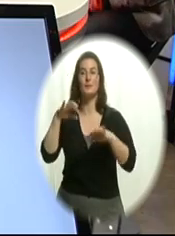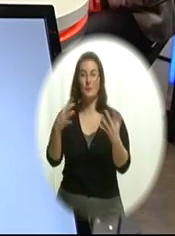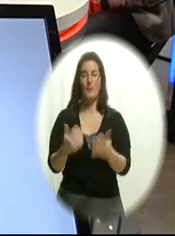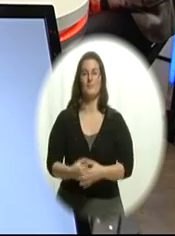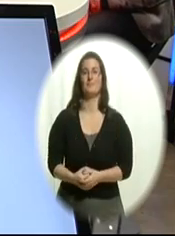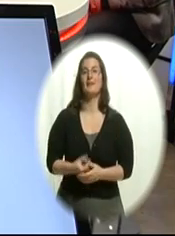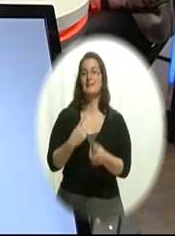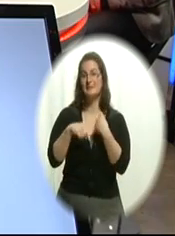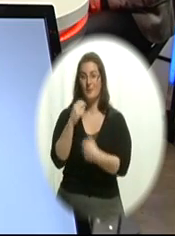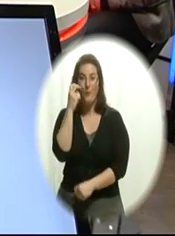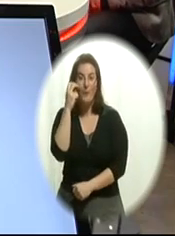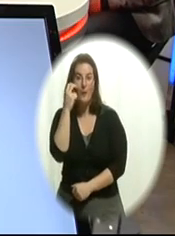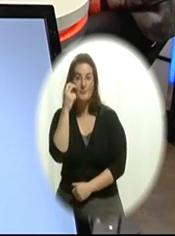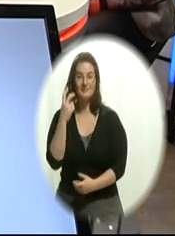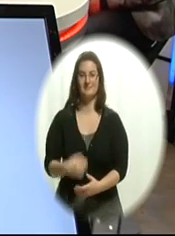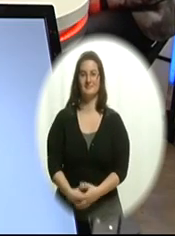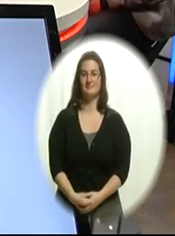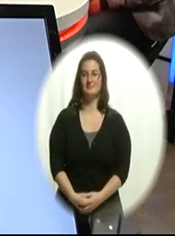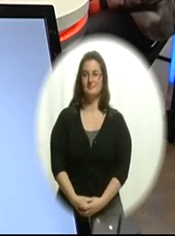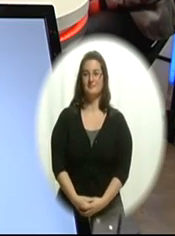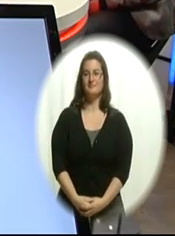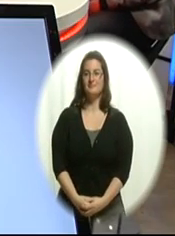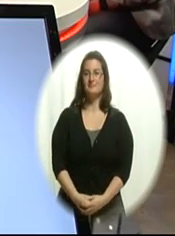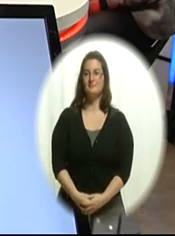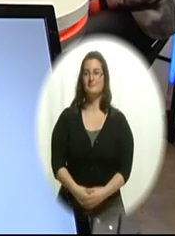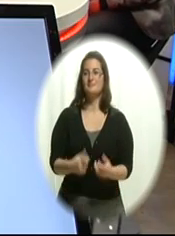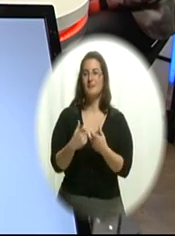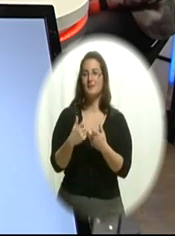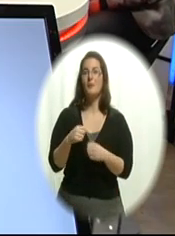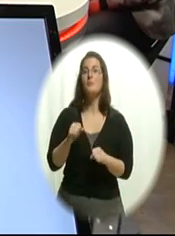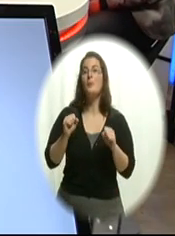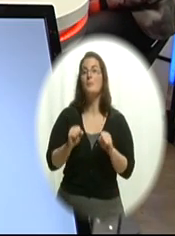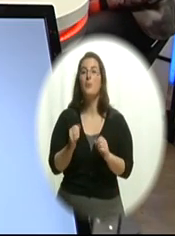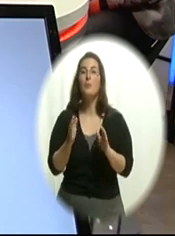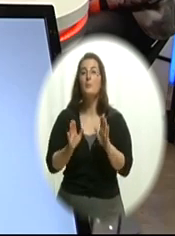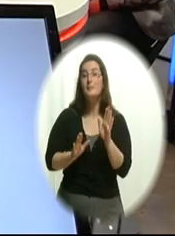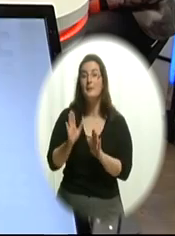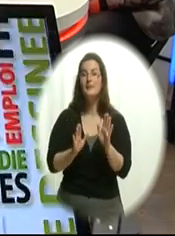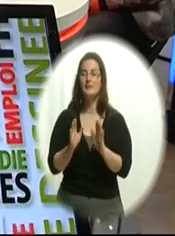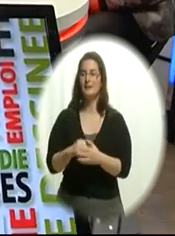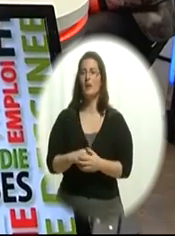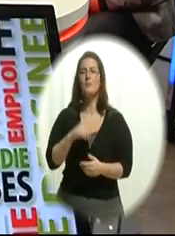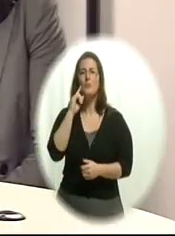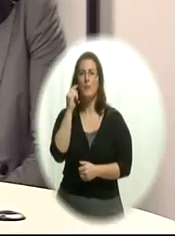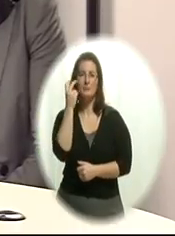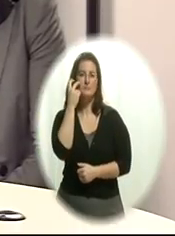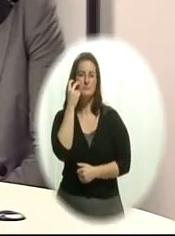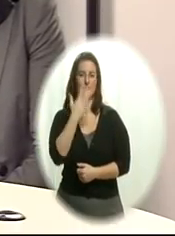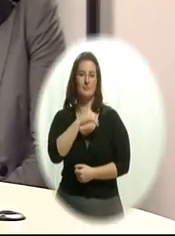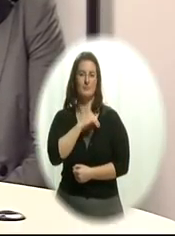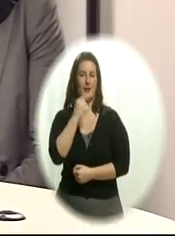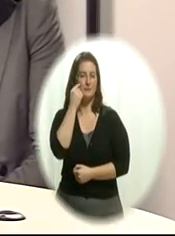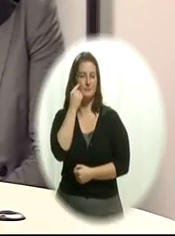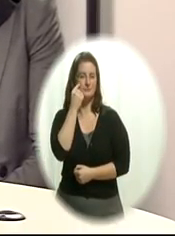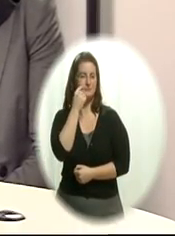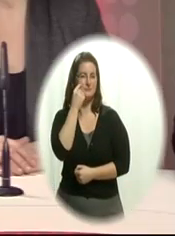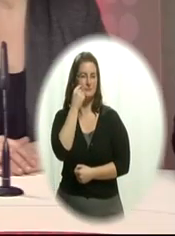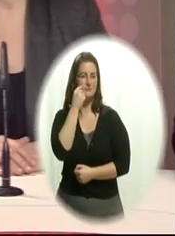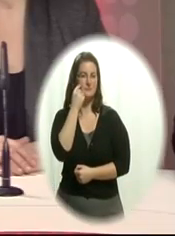Hollande, comme ça. François Hollande, on mime un scooter avec un conducteur sans casque. Il a deux petits grains de beauté, là, il a des traces sur la joue, donc son